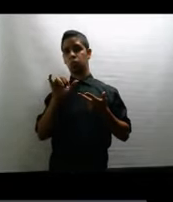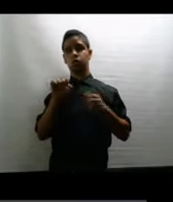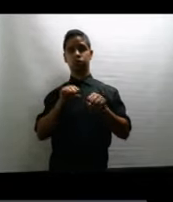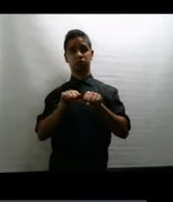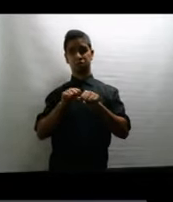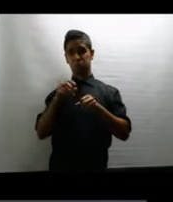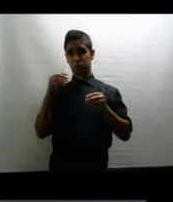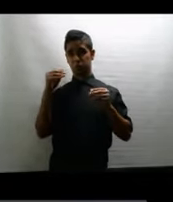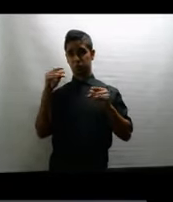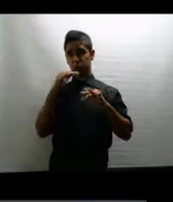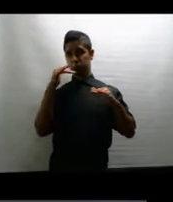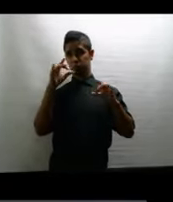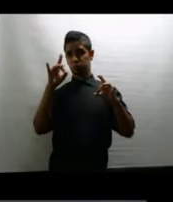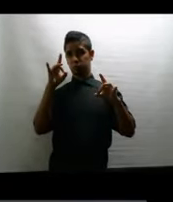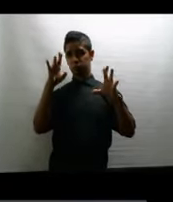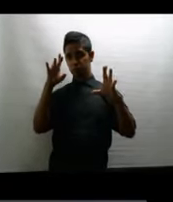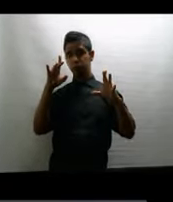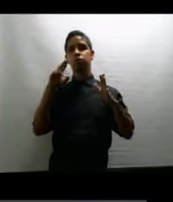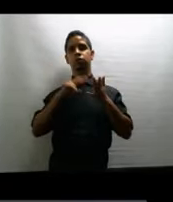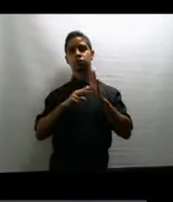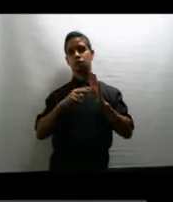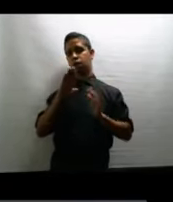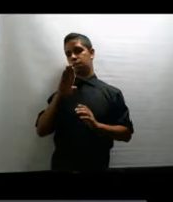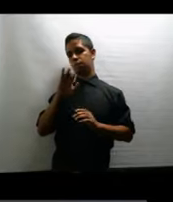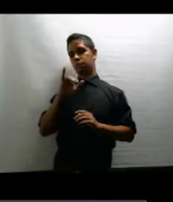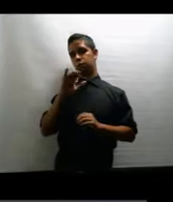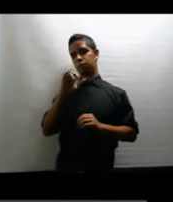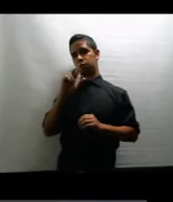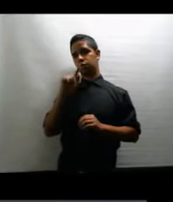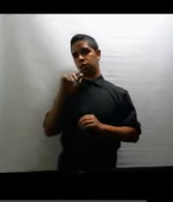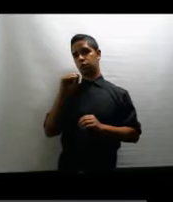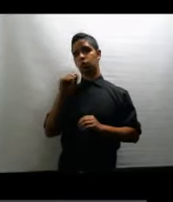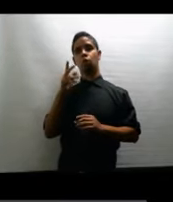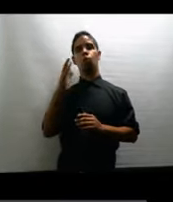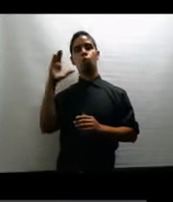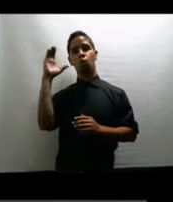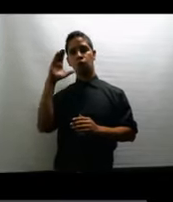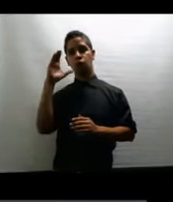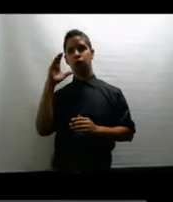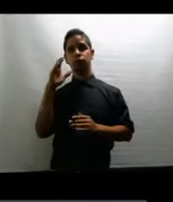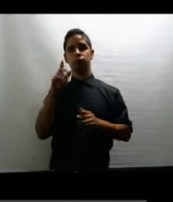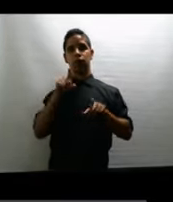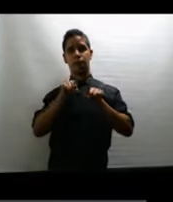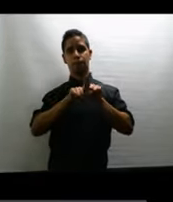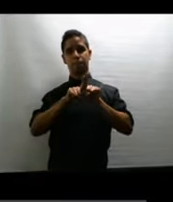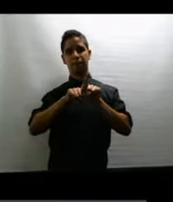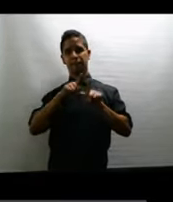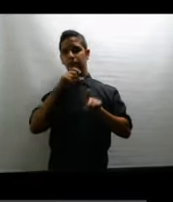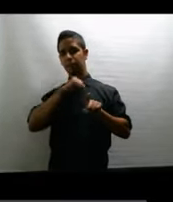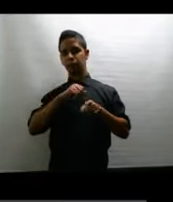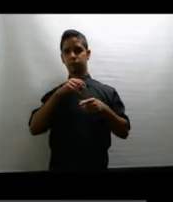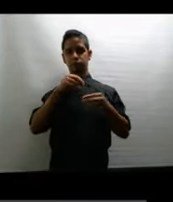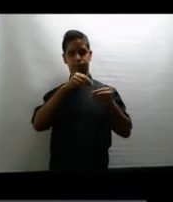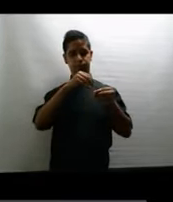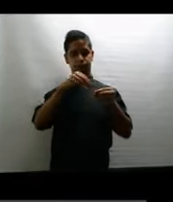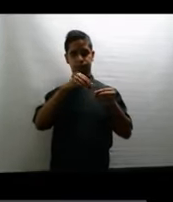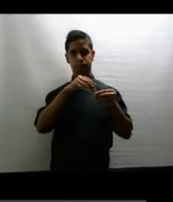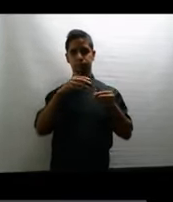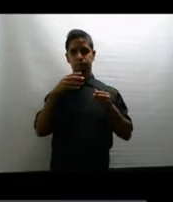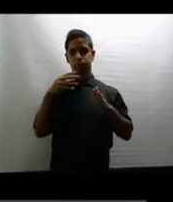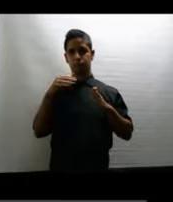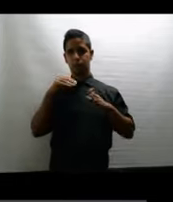apestosos. Bicarbonato de soda. Exacto, consigue un par de medias viejas, llenas las puntas con bicarbonato de soda y